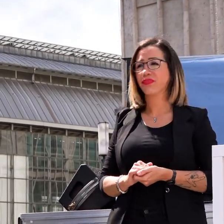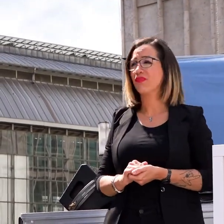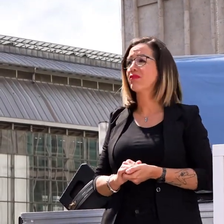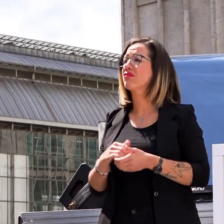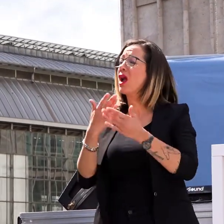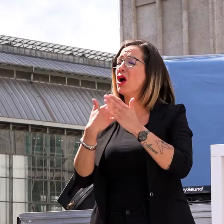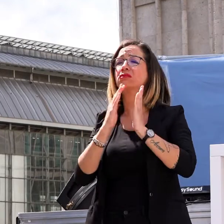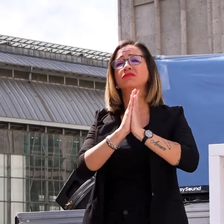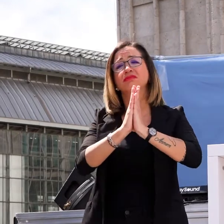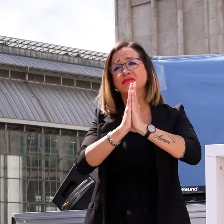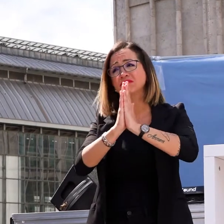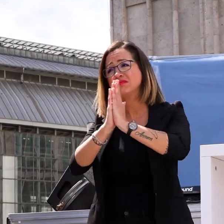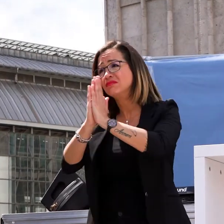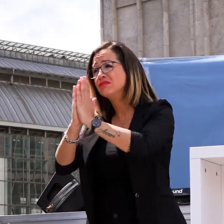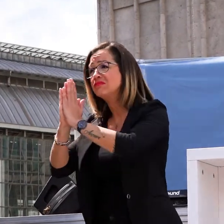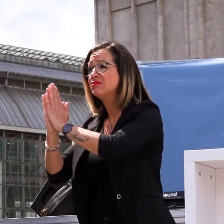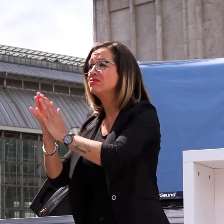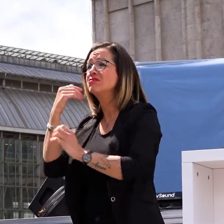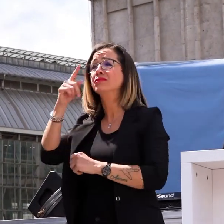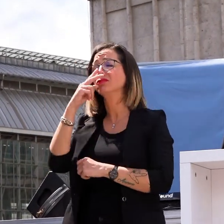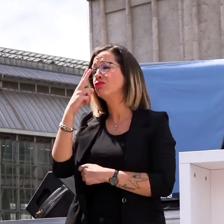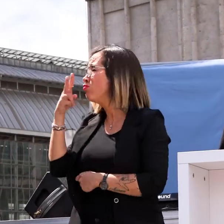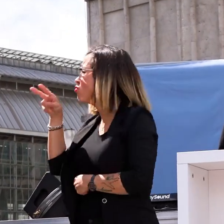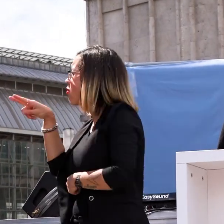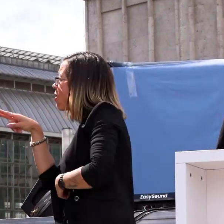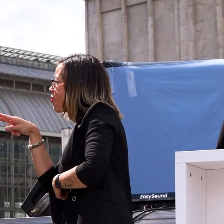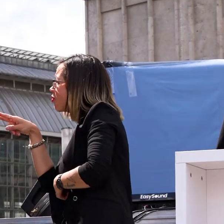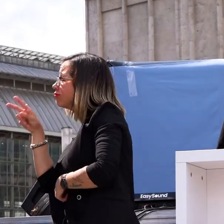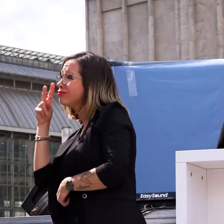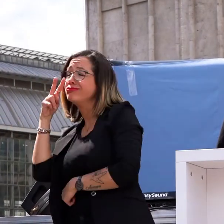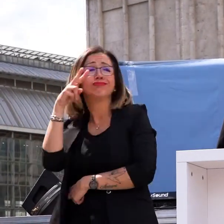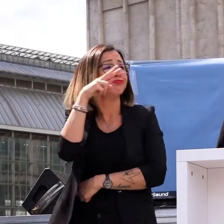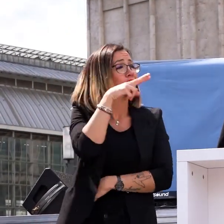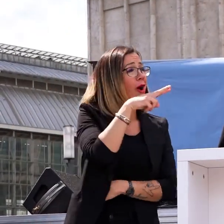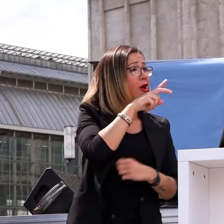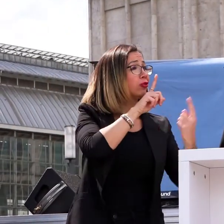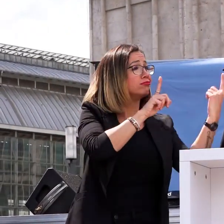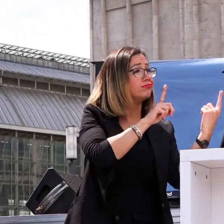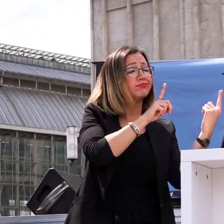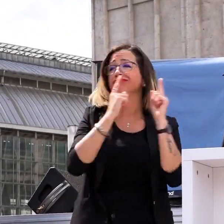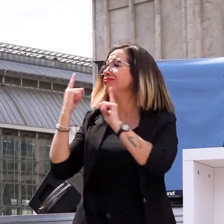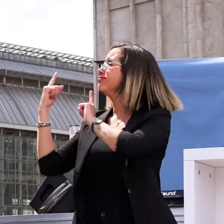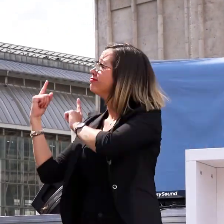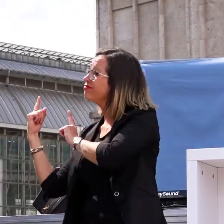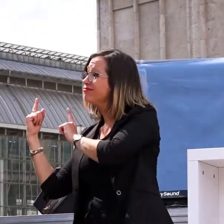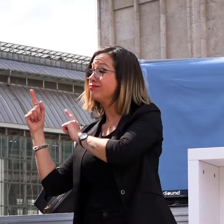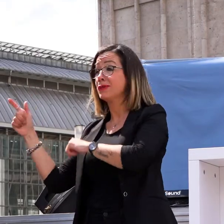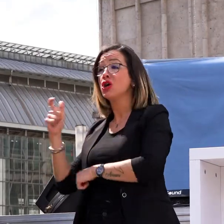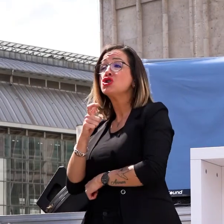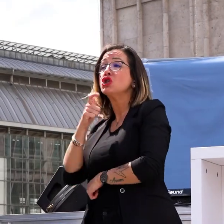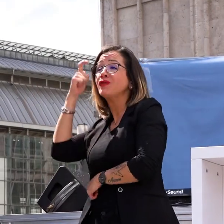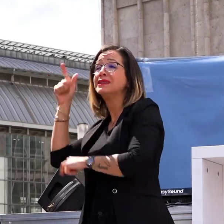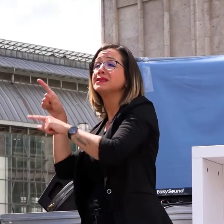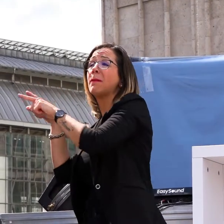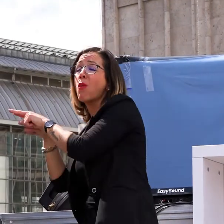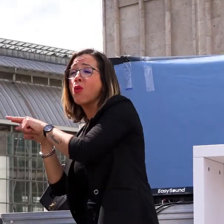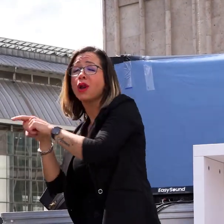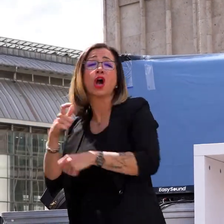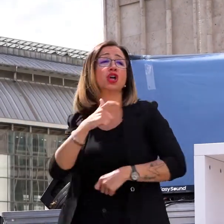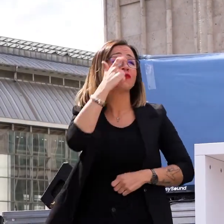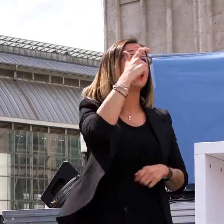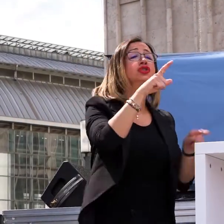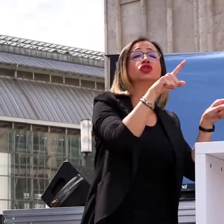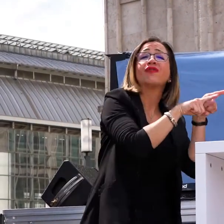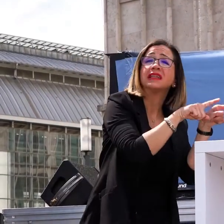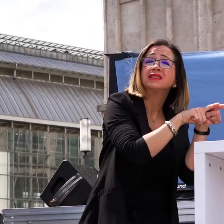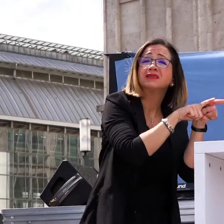Deswegen bitte, guck nach links und nach rechts und hör zu, was dein schwarzer Bruder oder deine Schwester oder deine schwarze